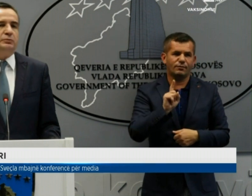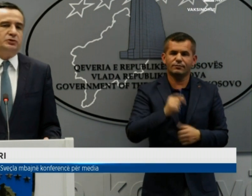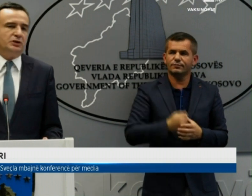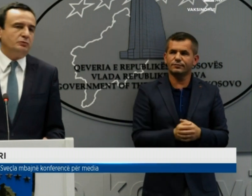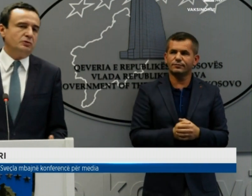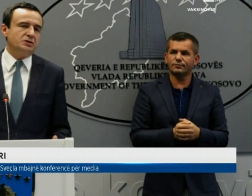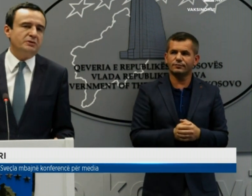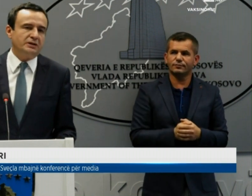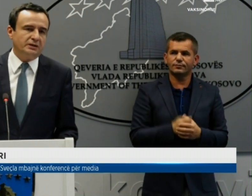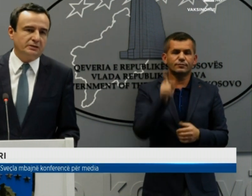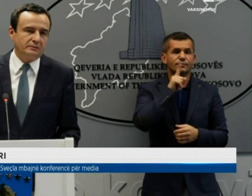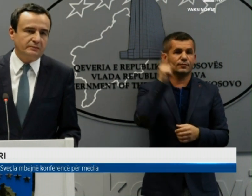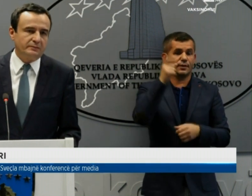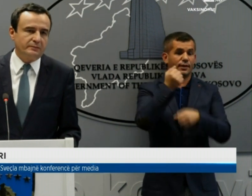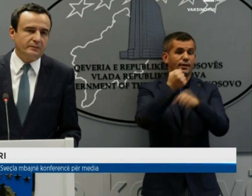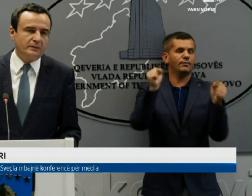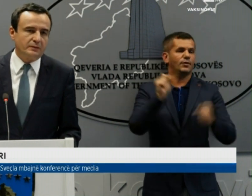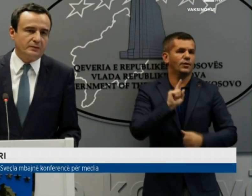Atje po shteti nuk është demokratik.